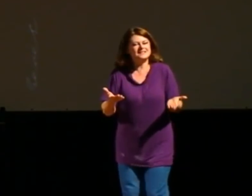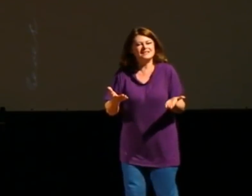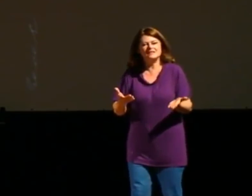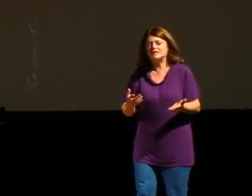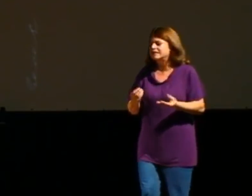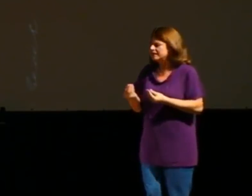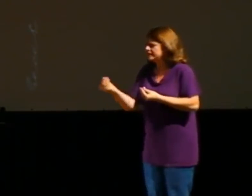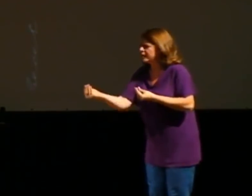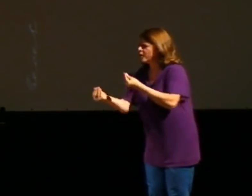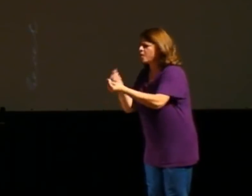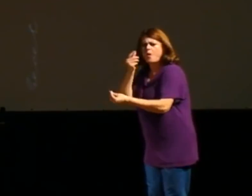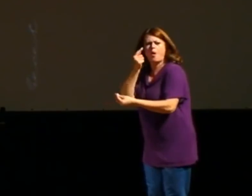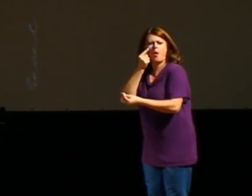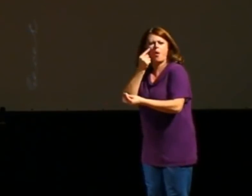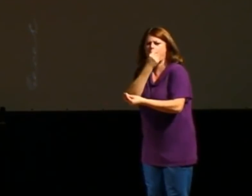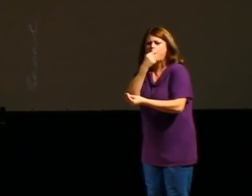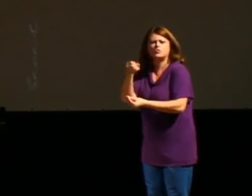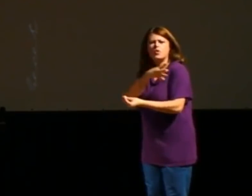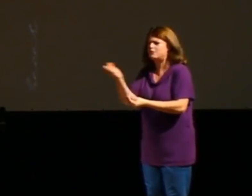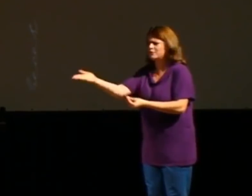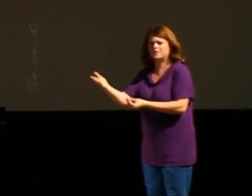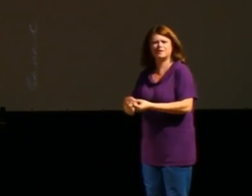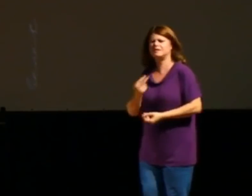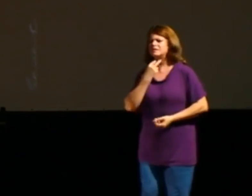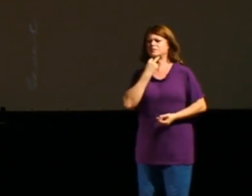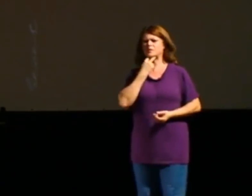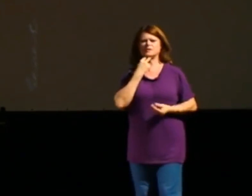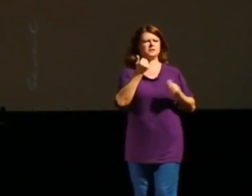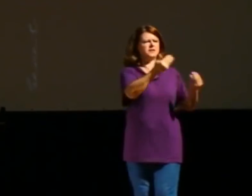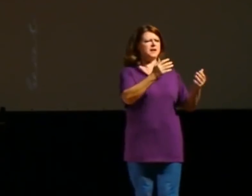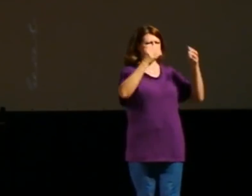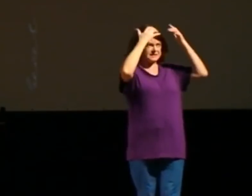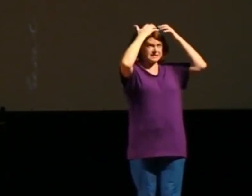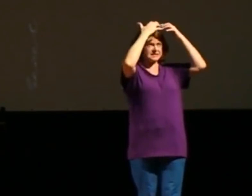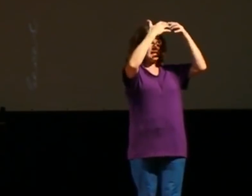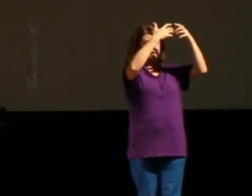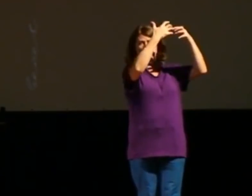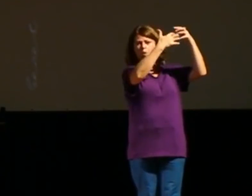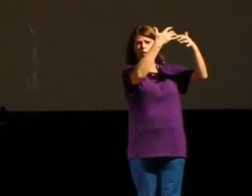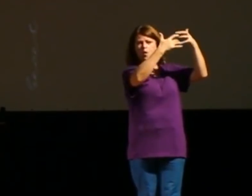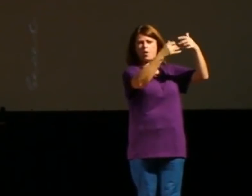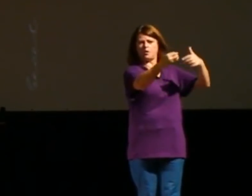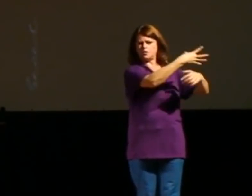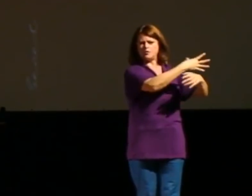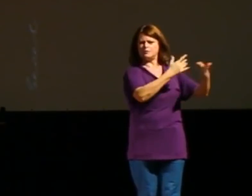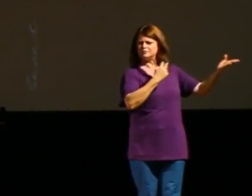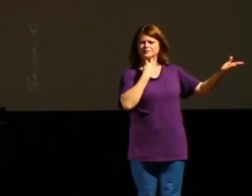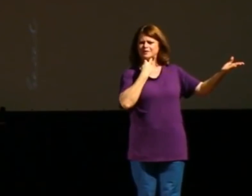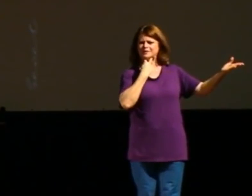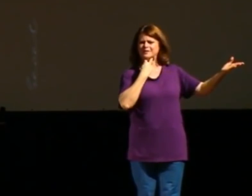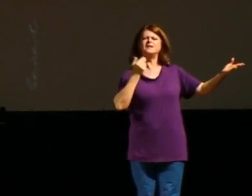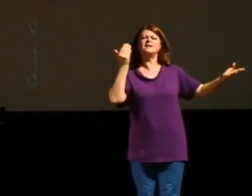não pode dar um cérebro novo para o meu filho? Ele não pode dar uma restauração para o meu casamento? Ele não transformou a água